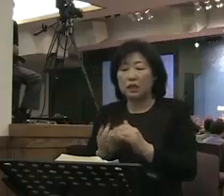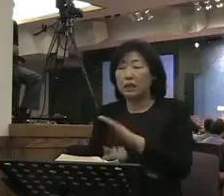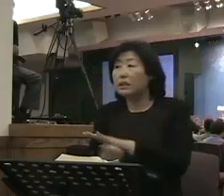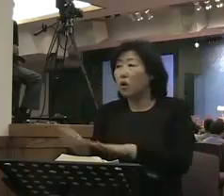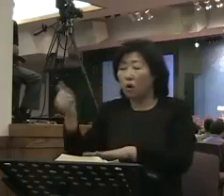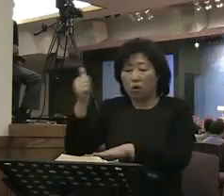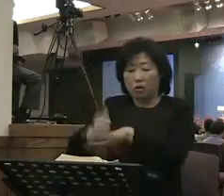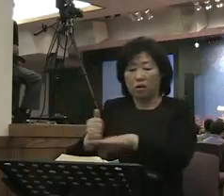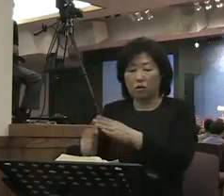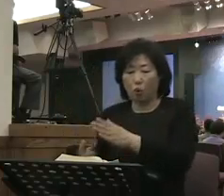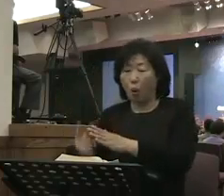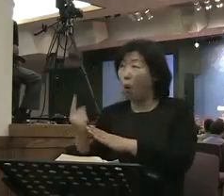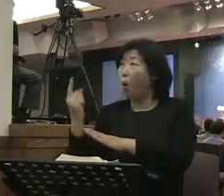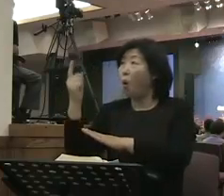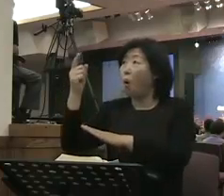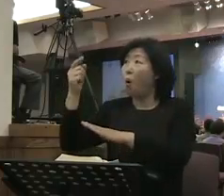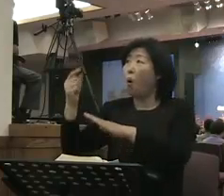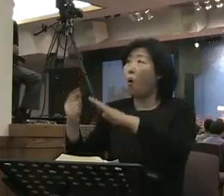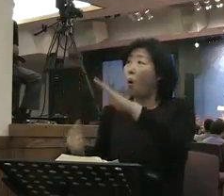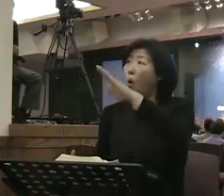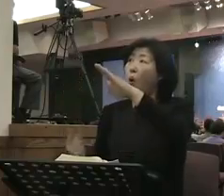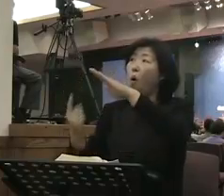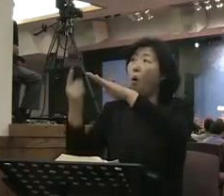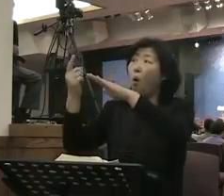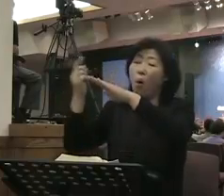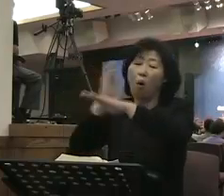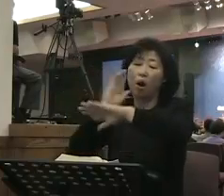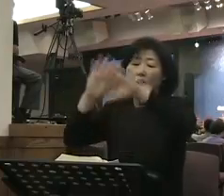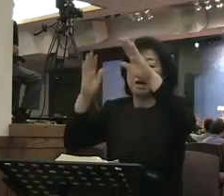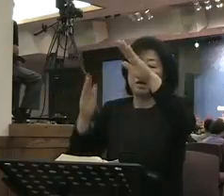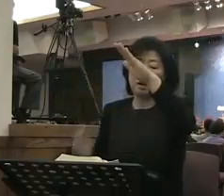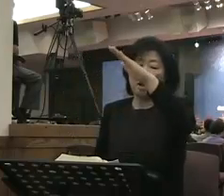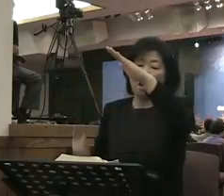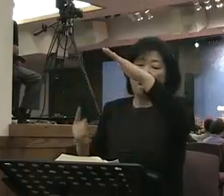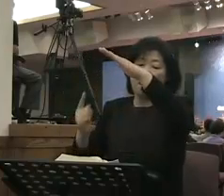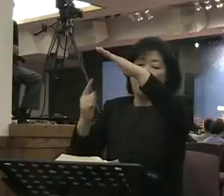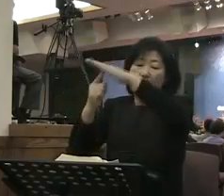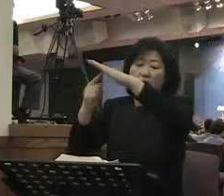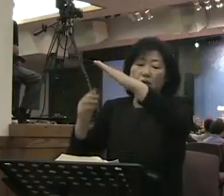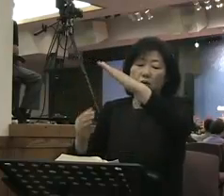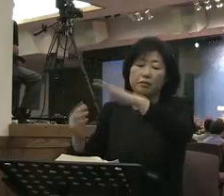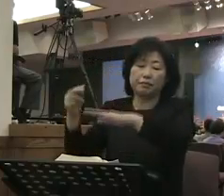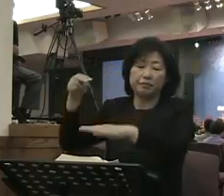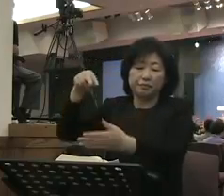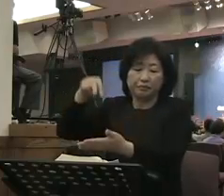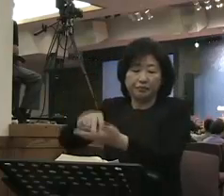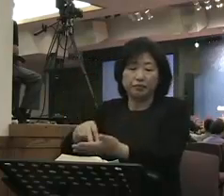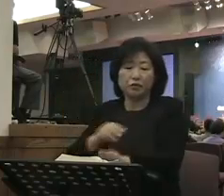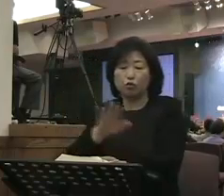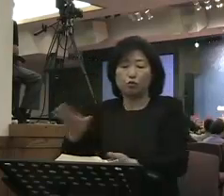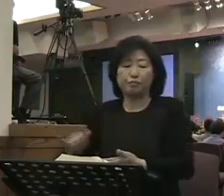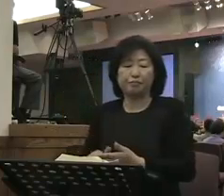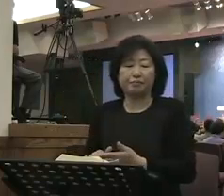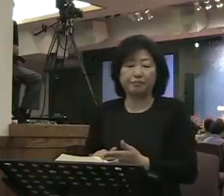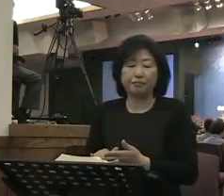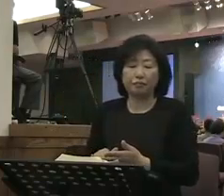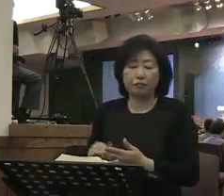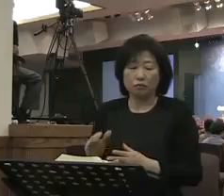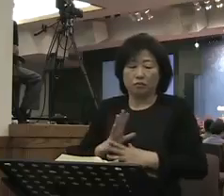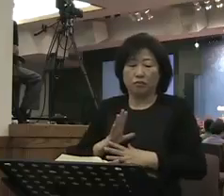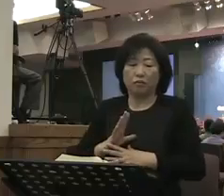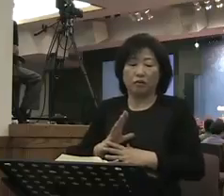말이죠. 피라미드를 높이 하늘까지 세워서 우리의